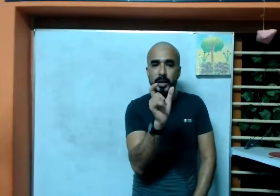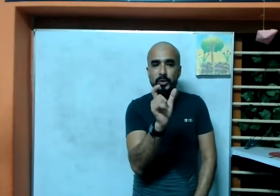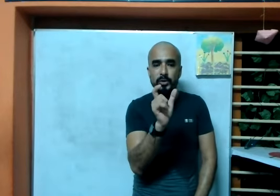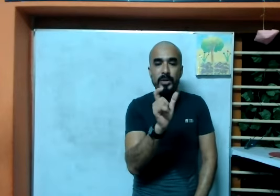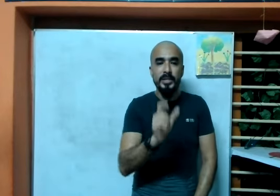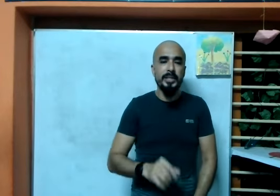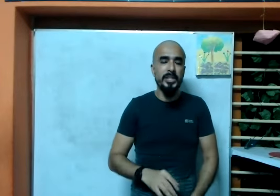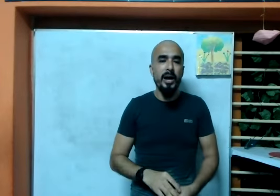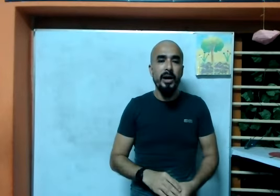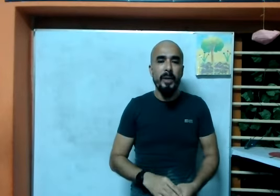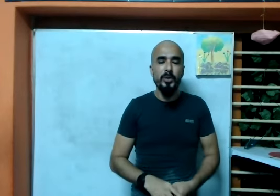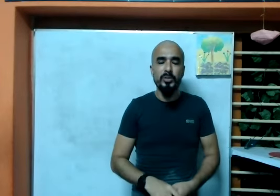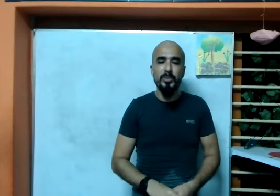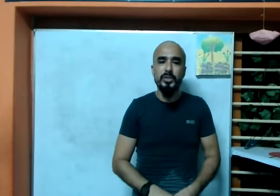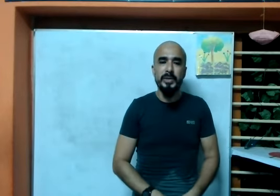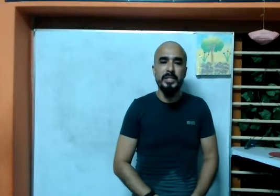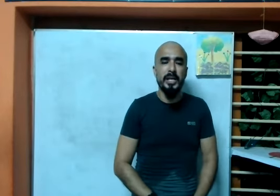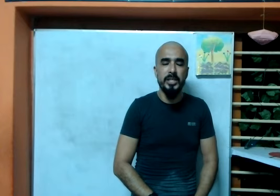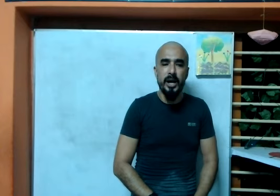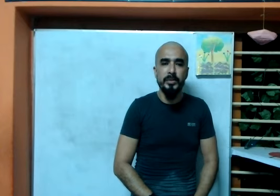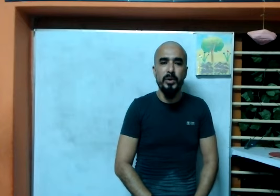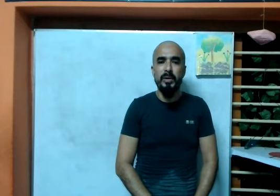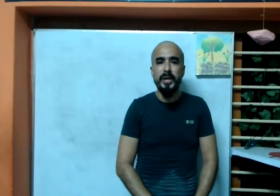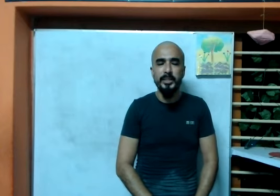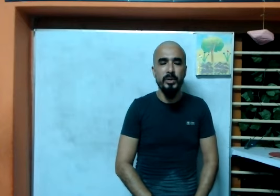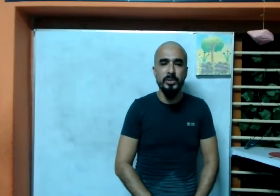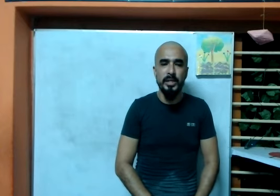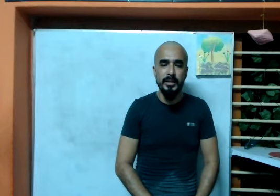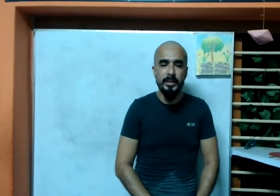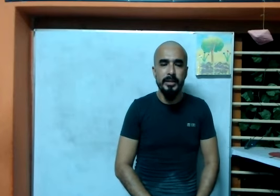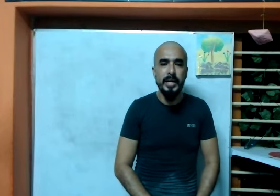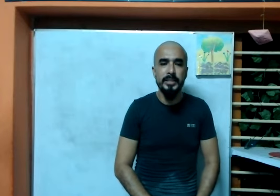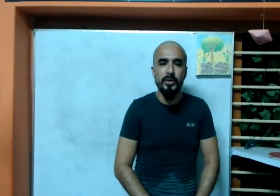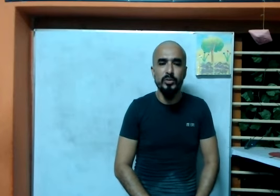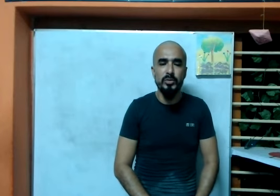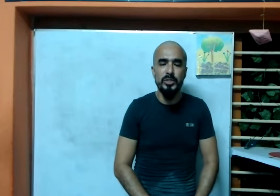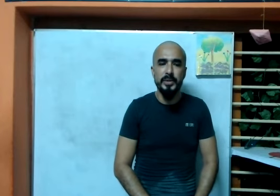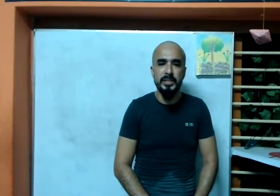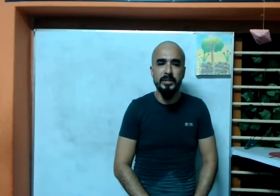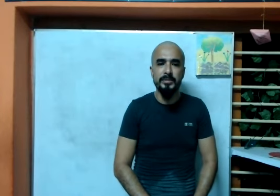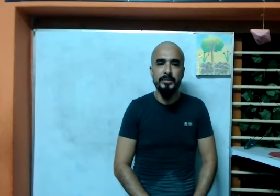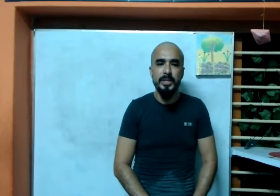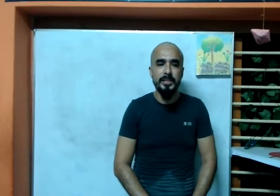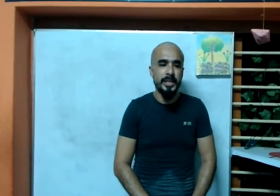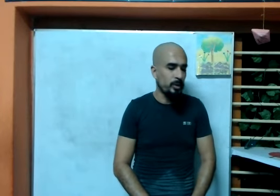এইটুকু। সাজিয়া, আপনি কতটা বুঝতে পেরেছেন? সাজিয়া, আমি বললাম আপনারা কিছুই বোঝেননি, সাজিয়া কতটুকু বুঝতে পেরেছেন আজকের